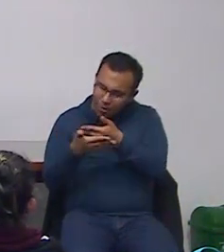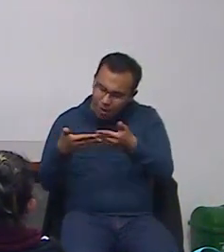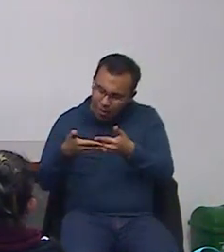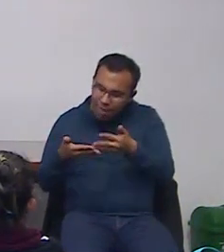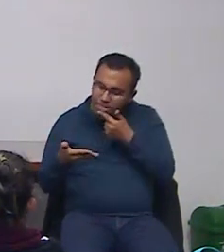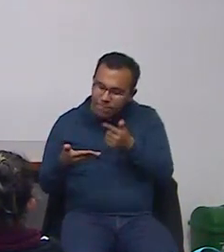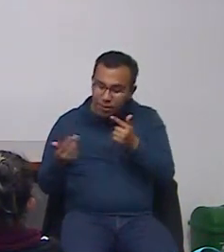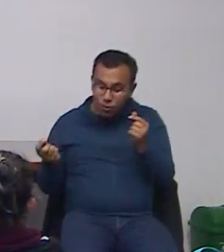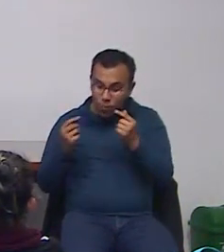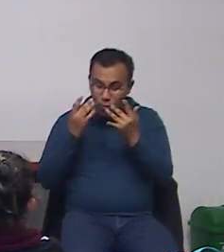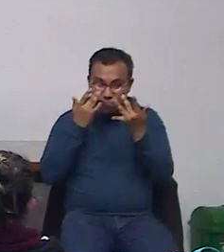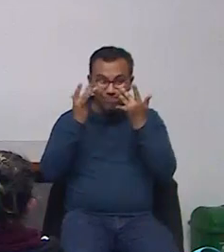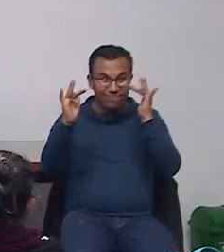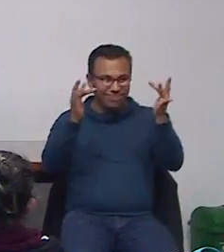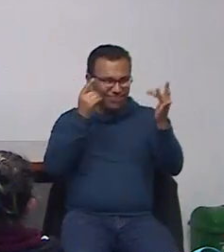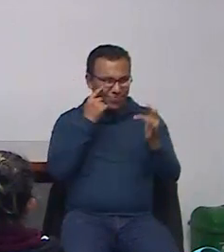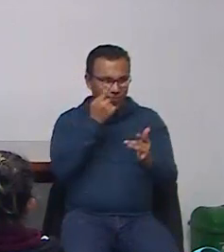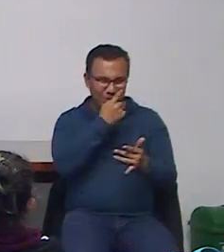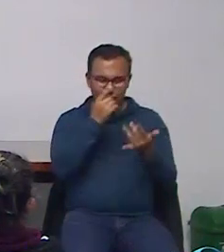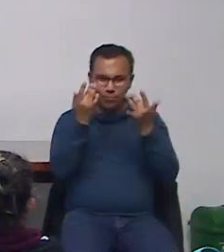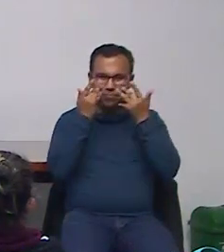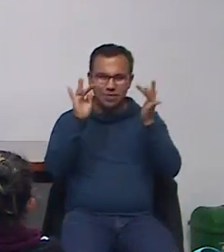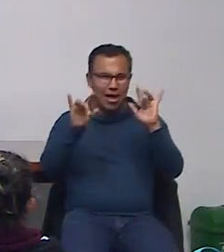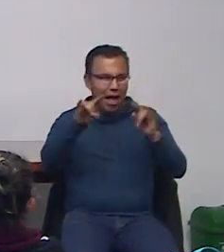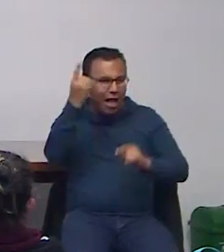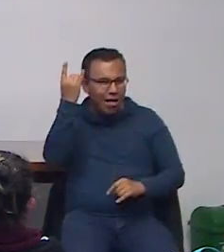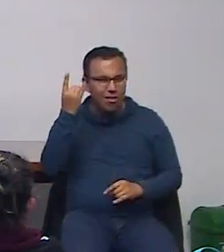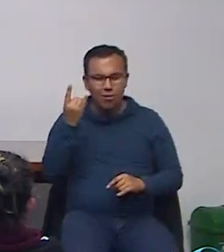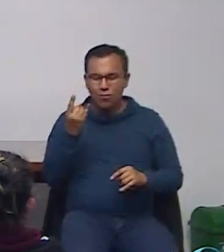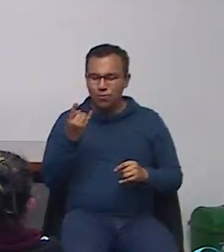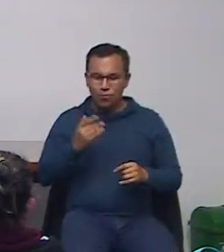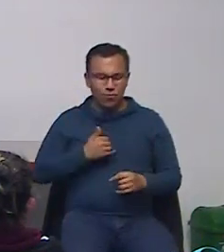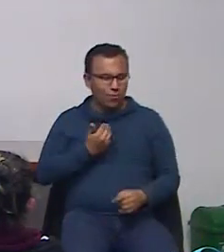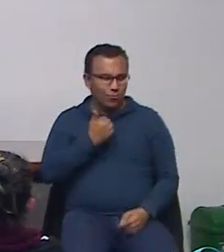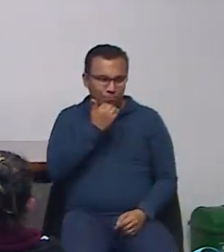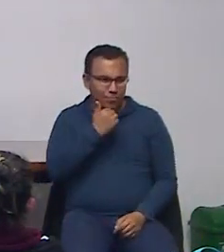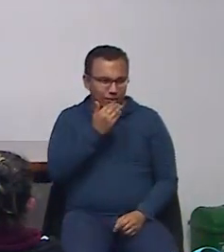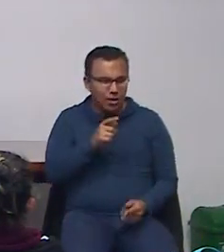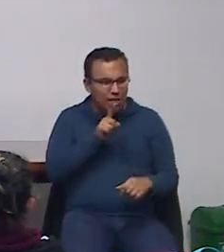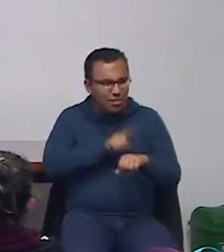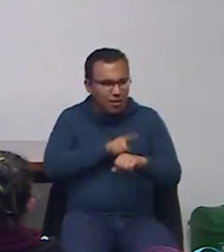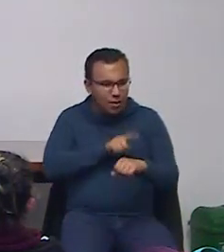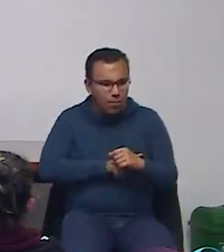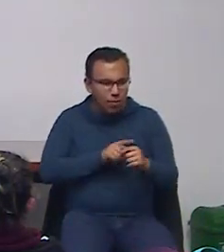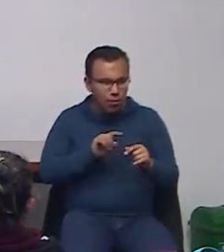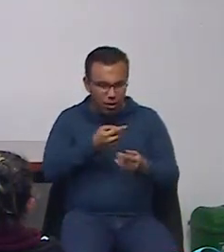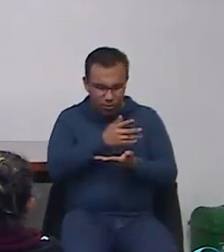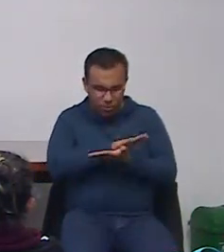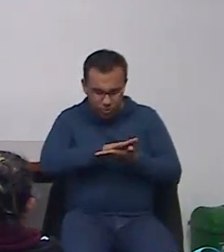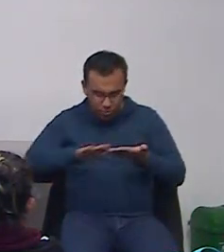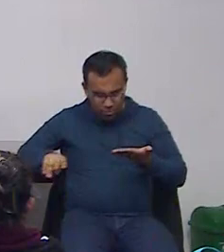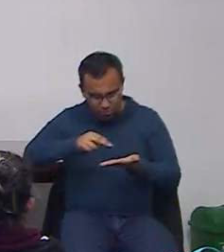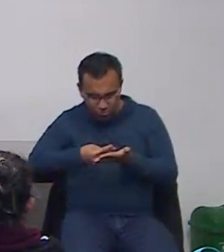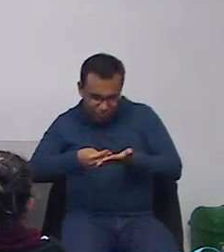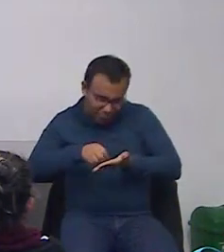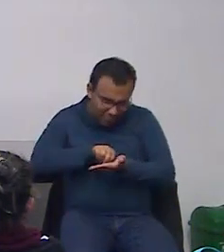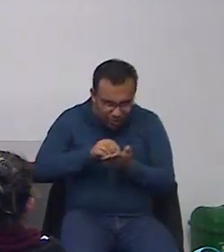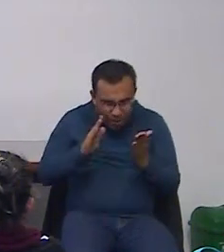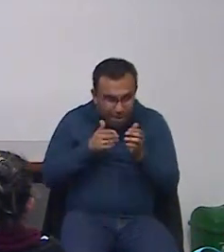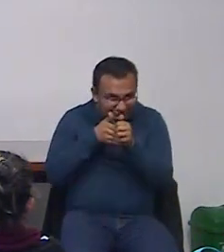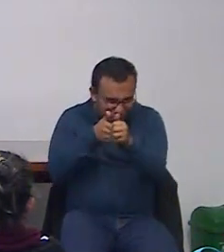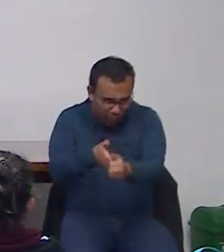nombra como el brillo en los ojos que en la sesión en el momento en que uno está en el tiempo de piso que así se llama floor Time su su